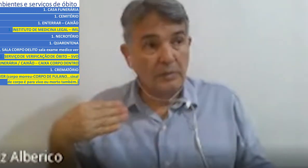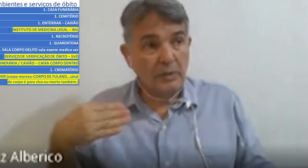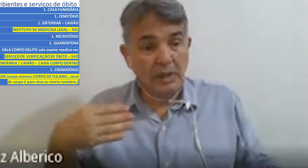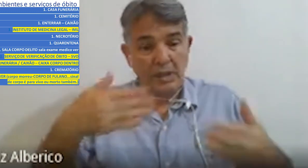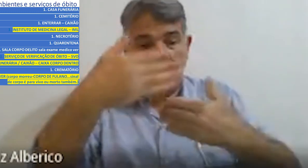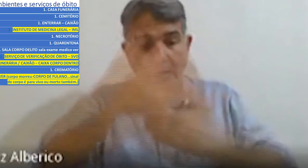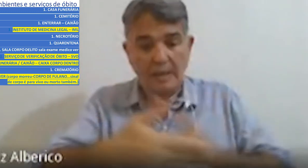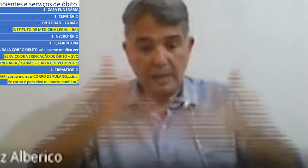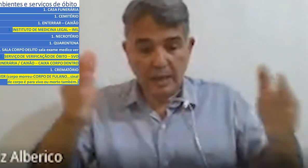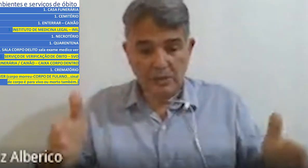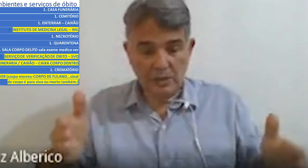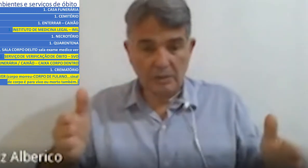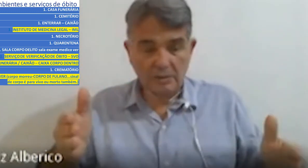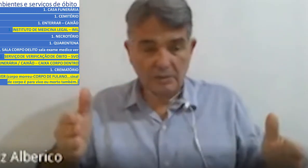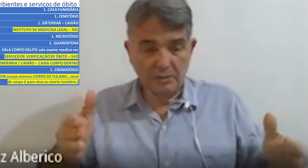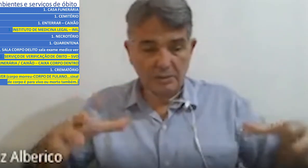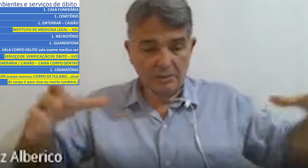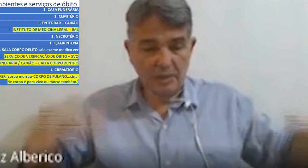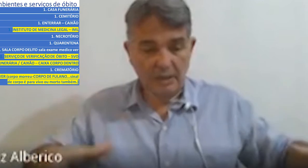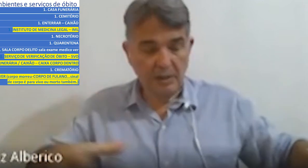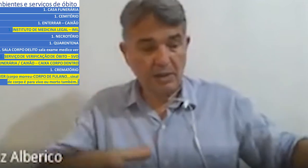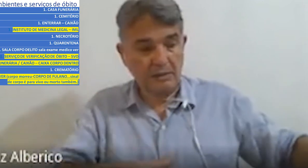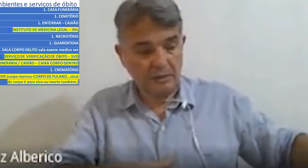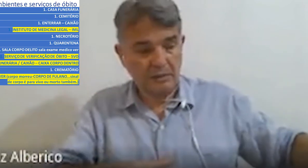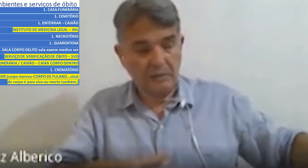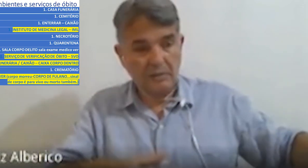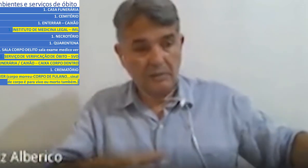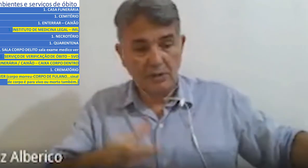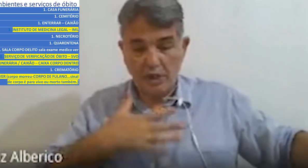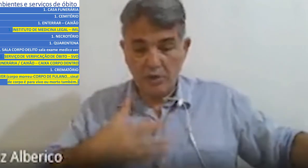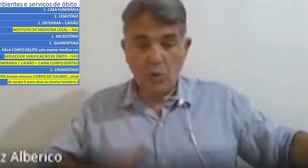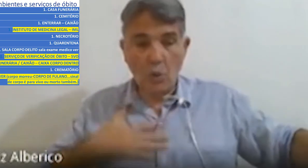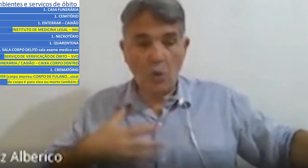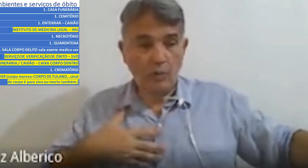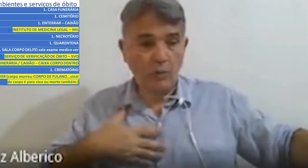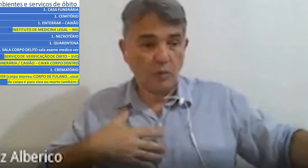e aí a caixa está aqui, aí o corpo,